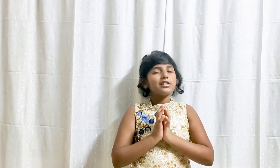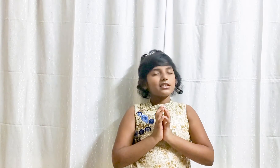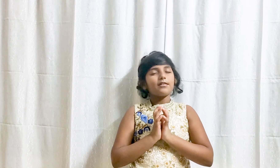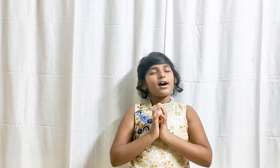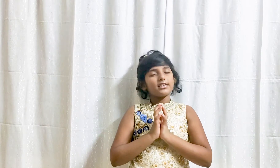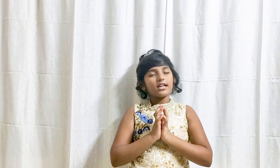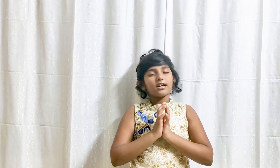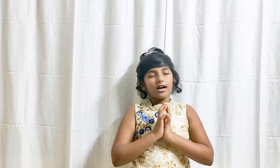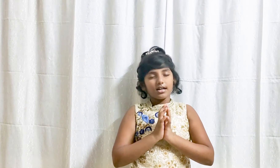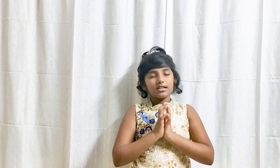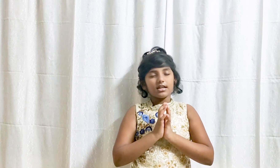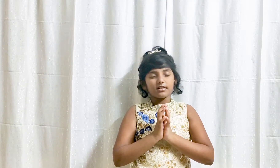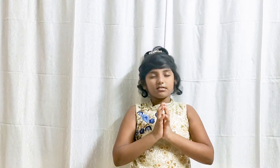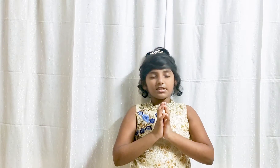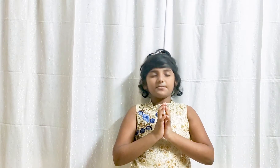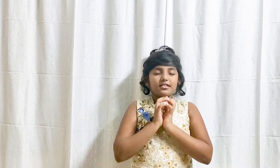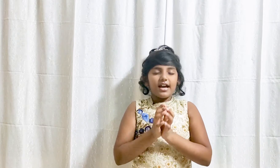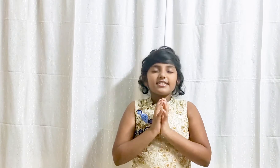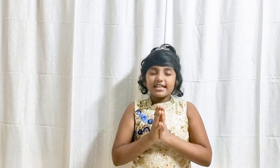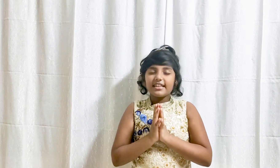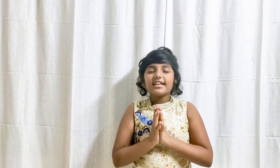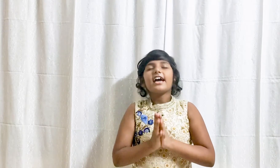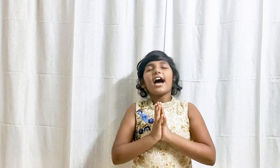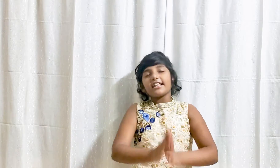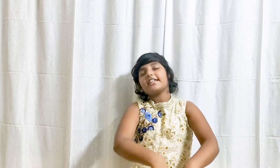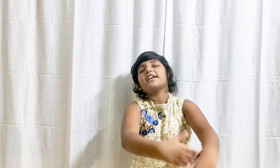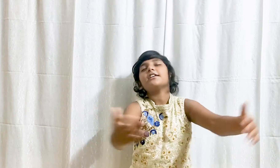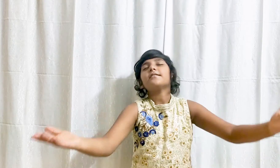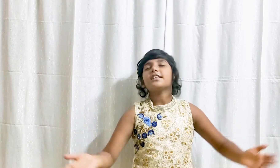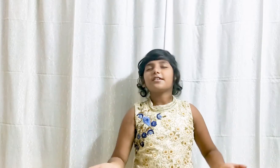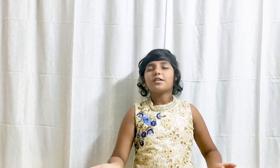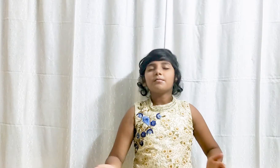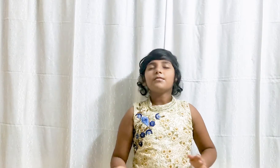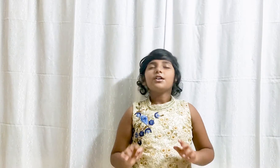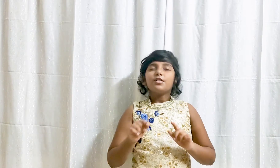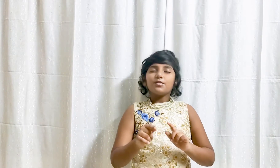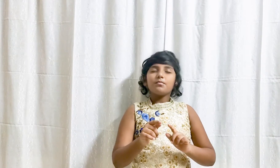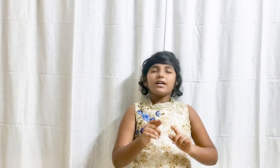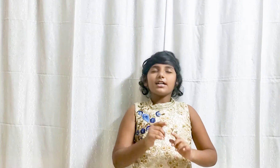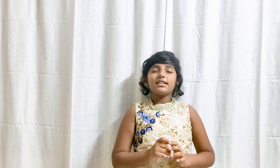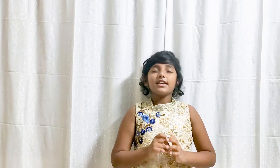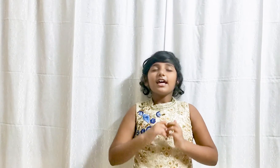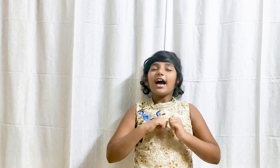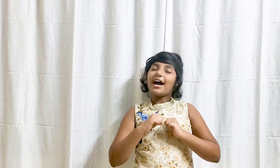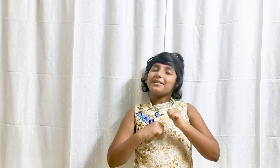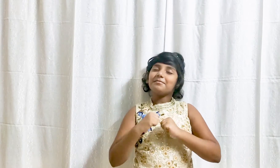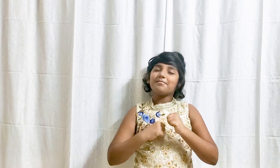கொடுத்த வார்த்தைக்காக நன்றி. நான் சந்திக்கிற அனைவருக்கும் உம்மது